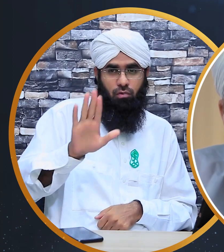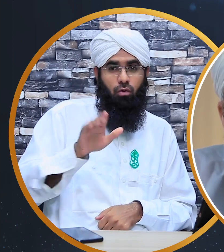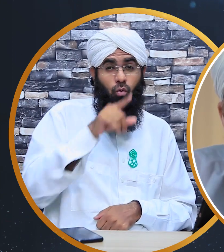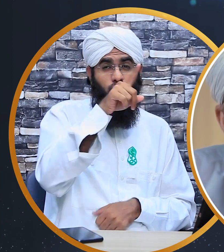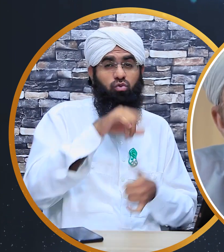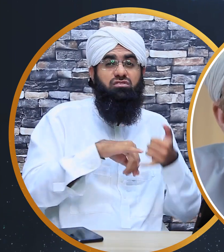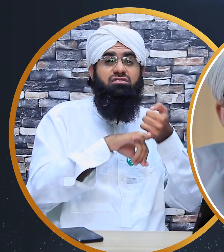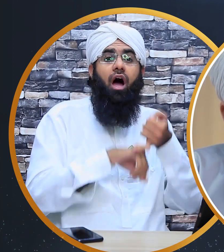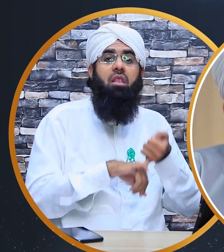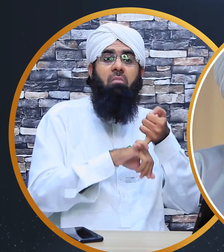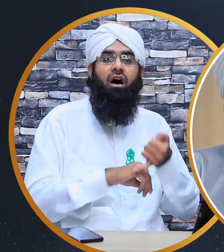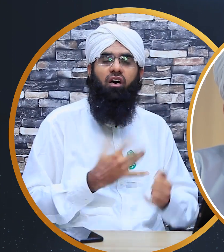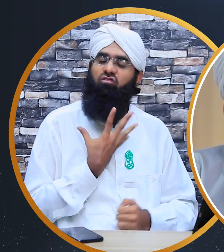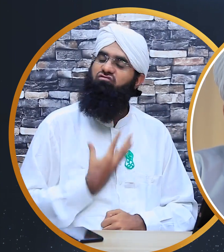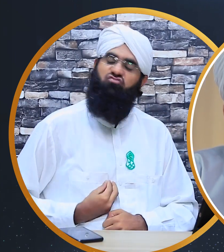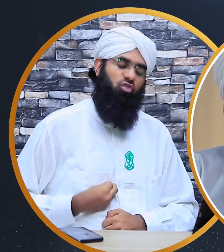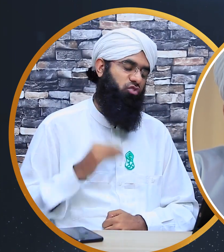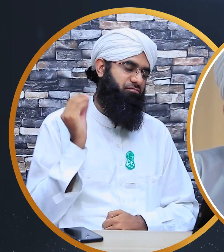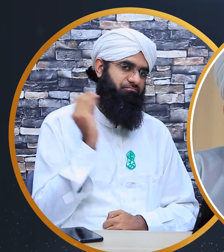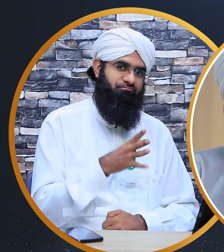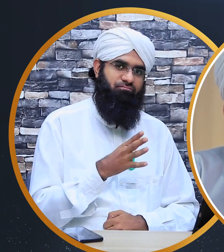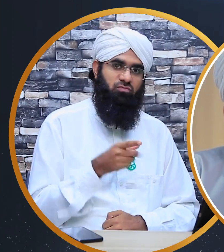فرمایا، ثعلبہ پر افسوس ہے۔